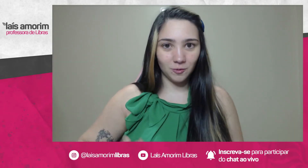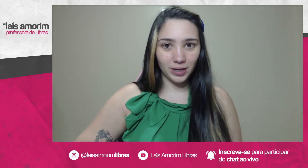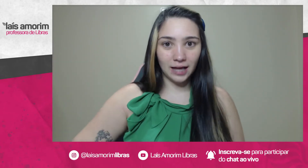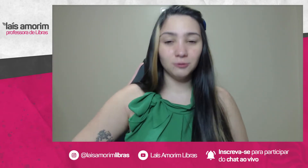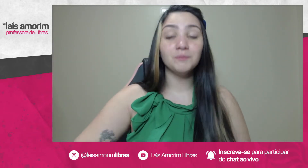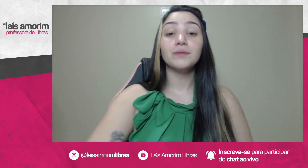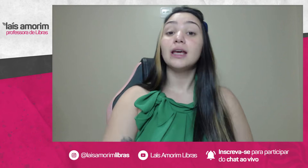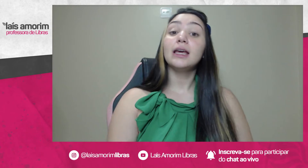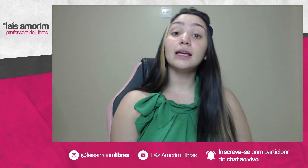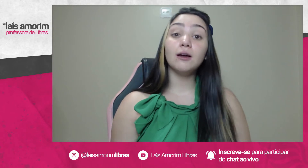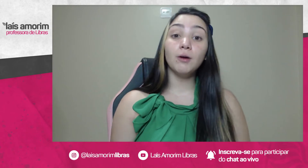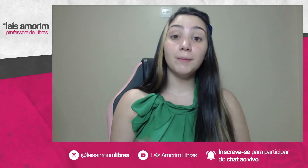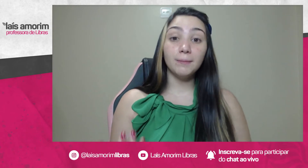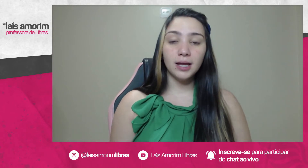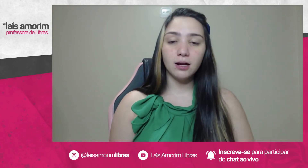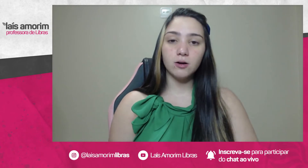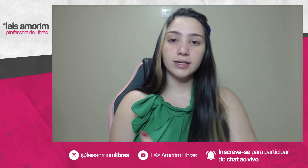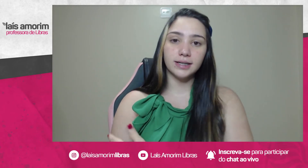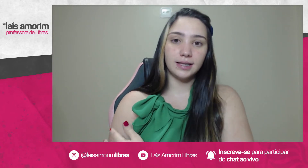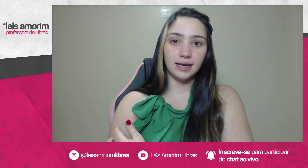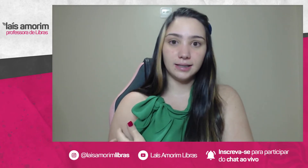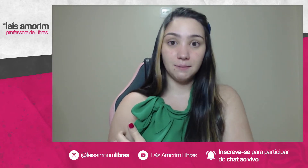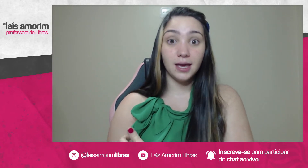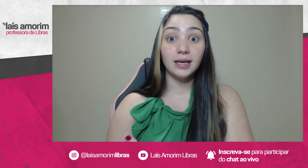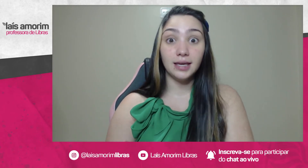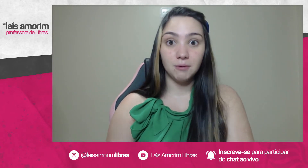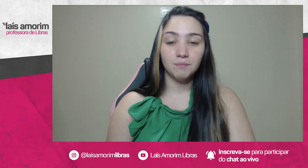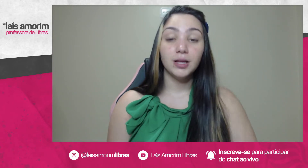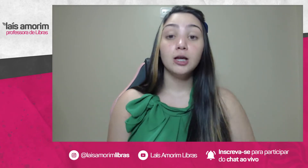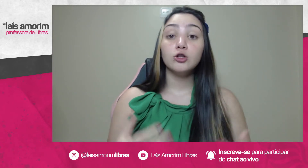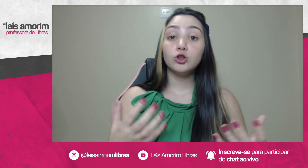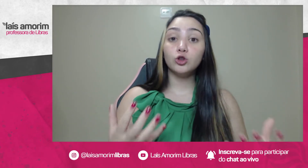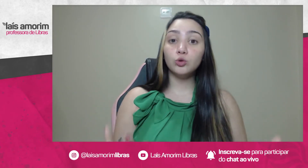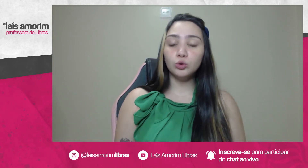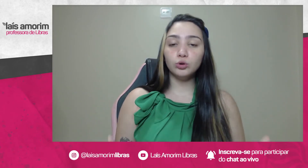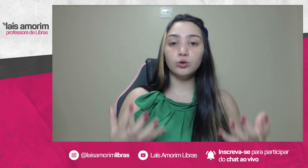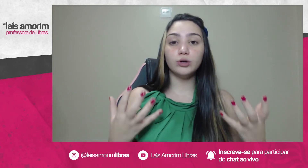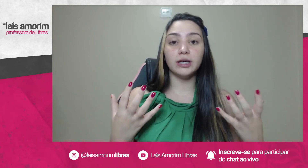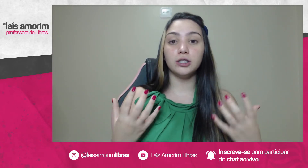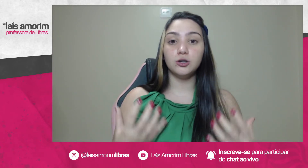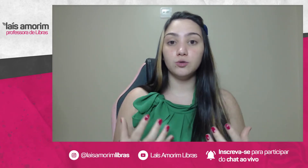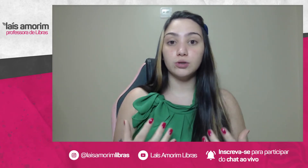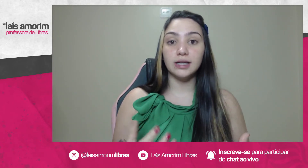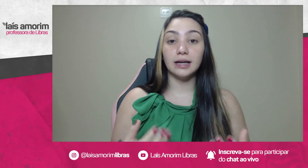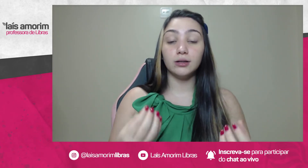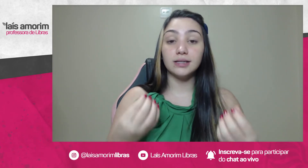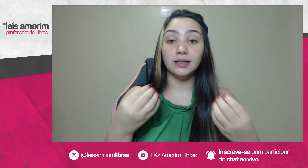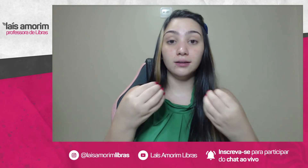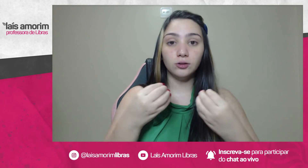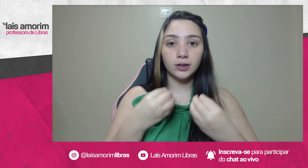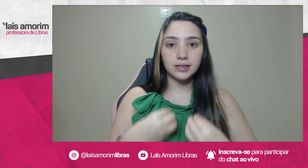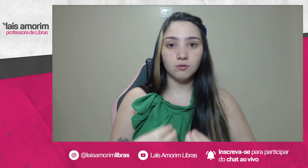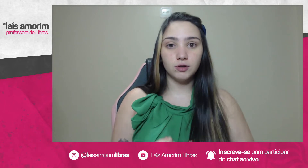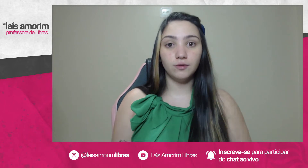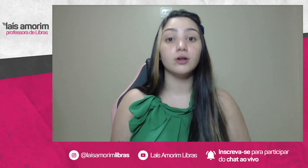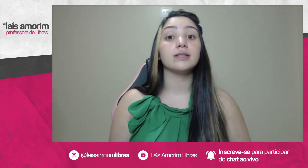combinado? Então a primeira coisa que você tem que saber é que tudo o que a gente usa, a nossa entonação de voz, e que a